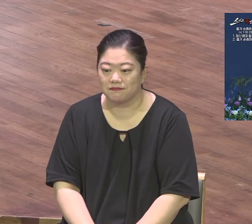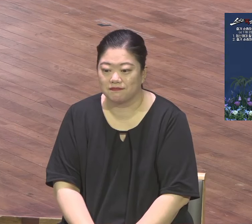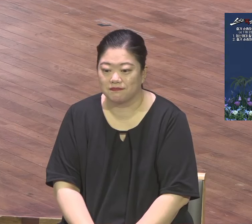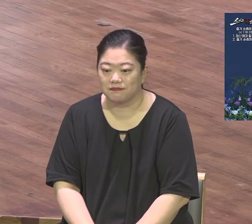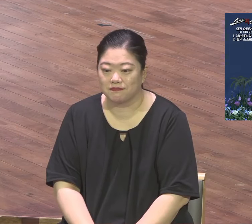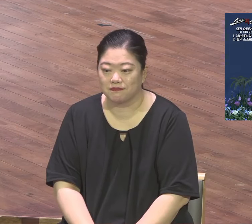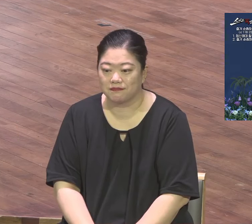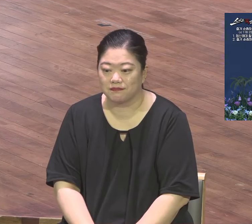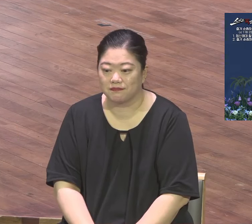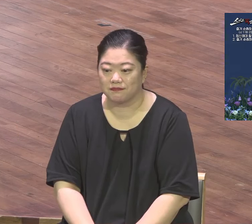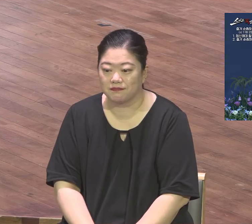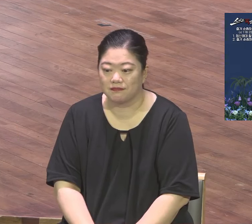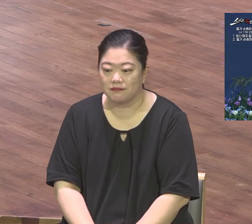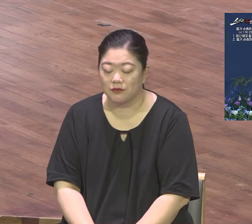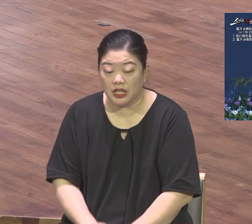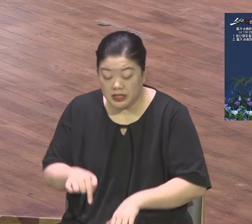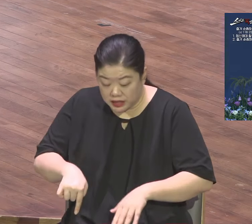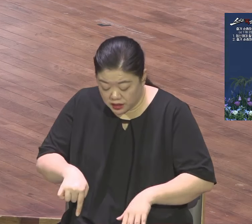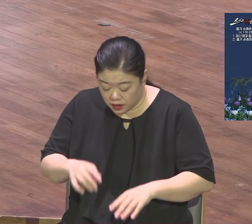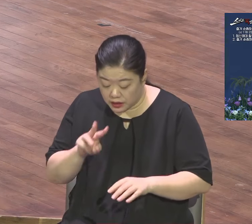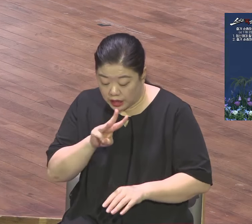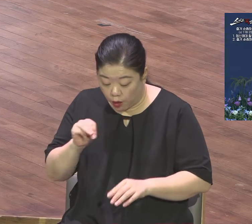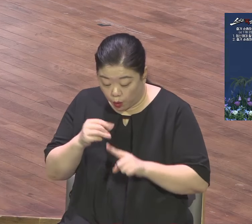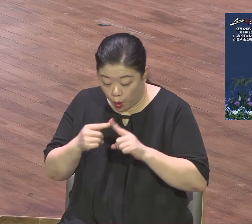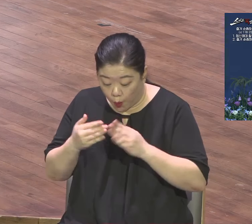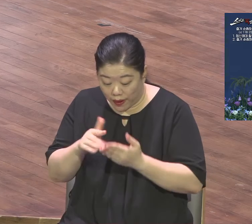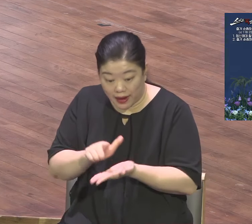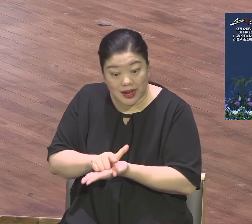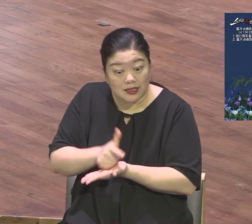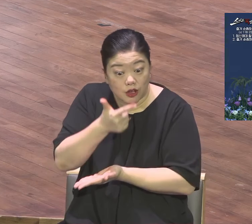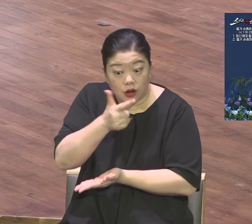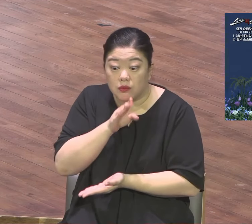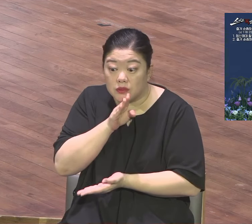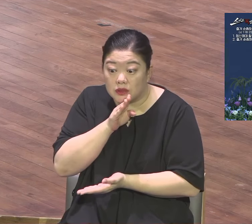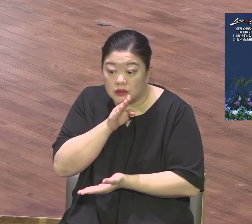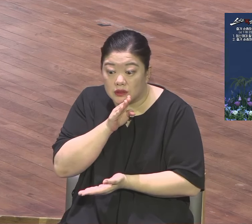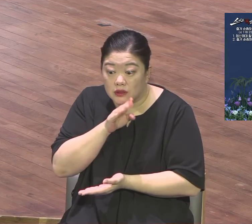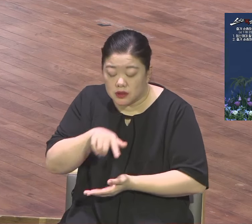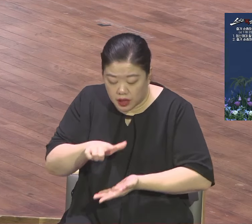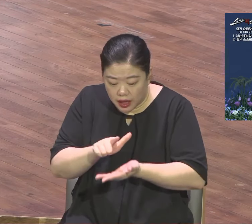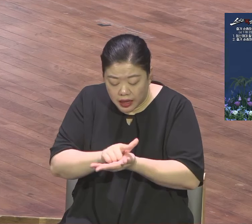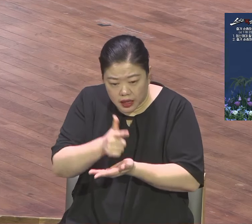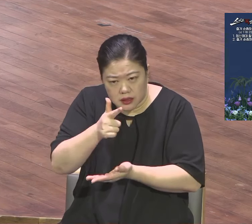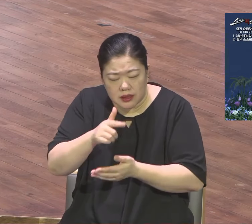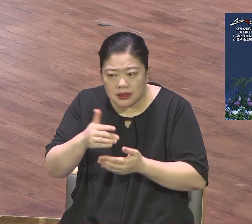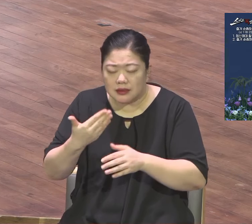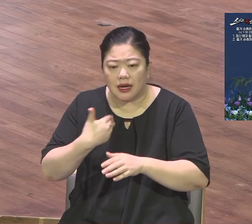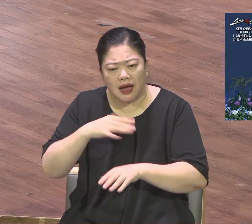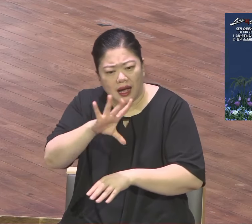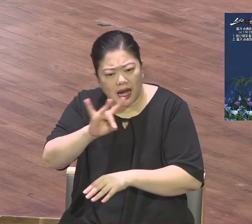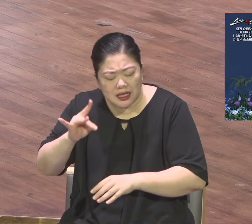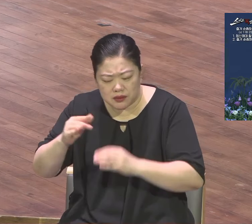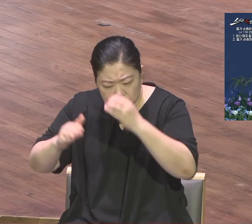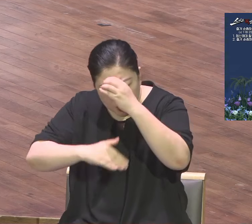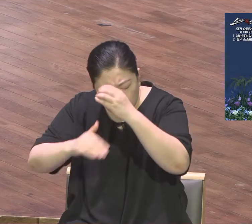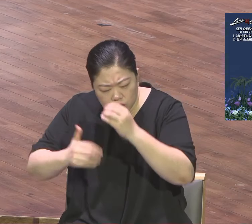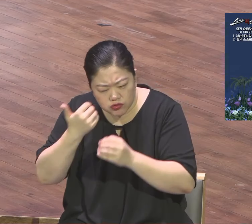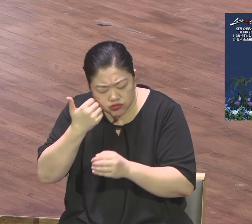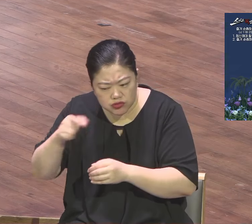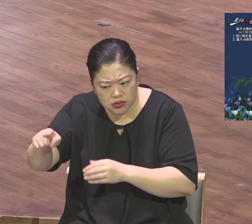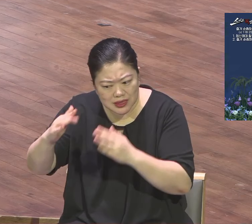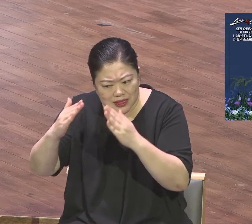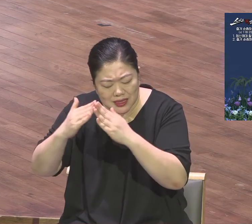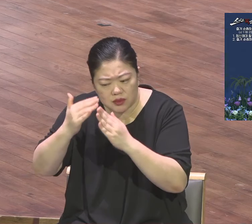하나님이 은혜를 주시지 않겠어요? 내가 하나님이라도 그 감동돼서 주시지 않겠냐고요. 예배 뭐 같은 예배인 줄